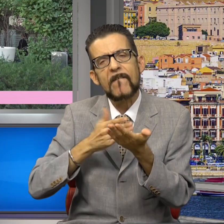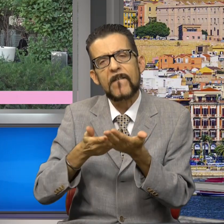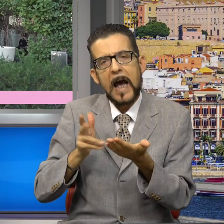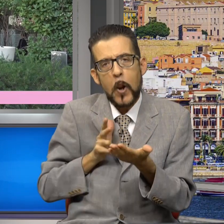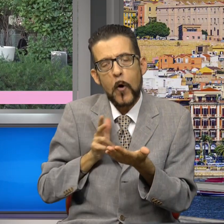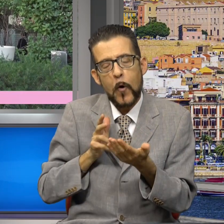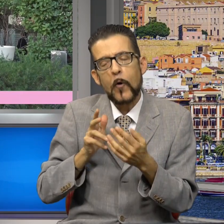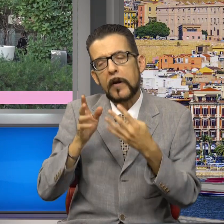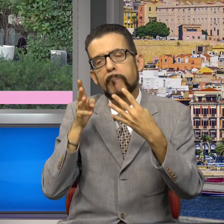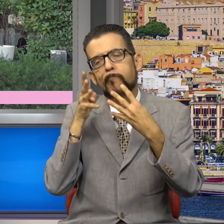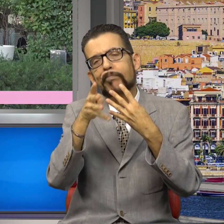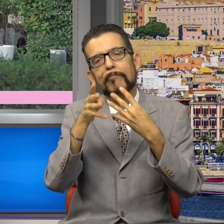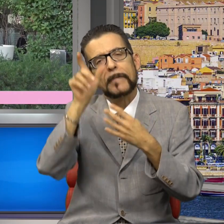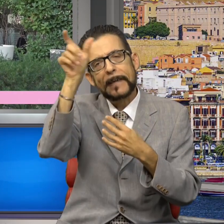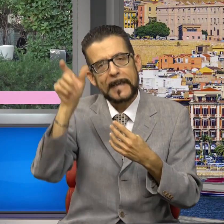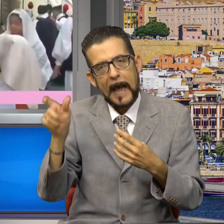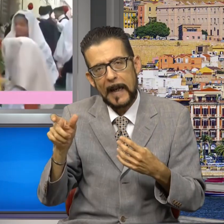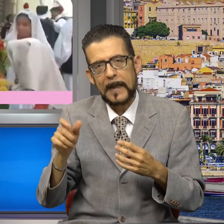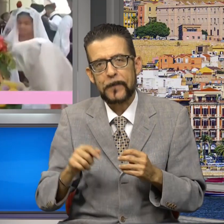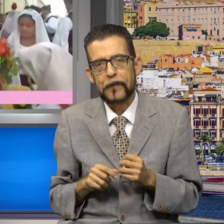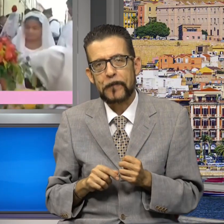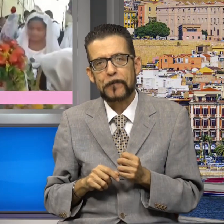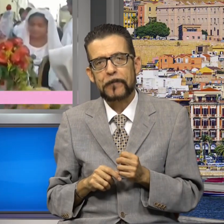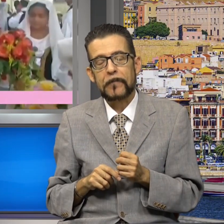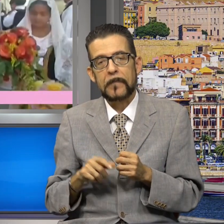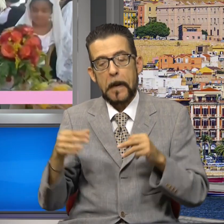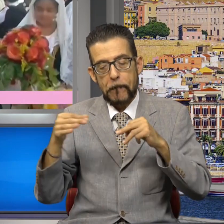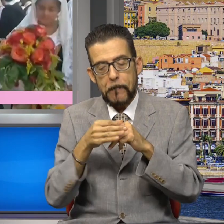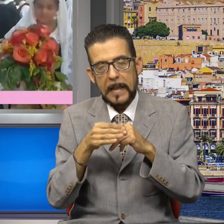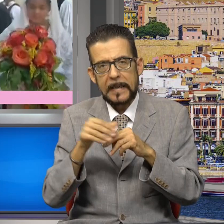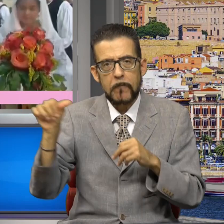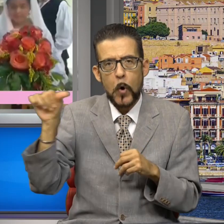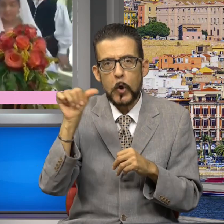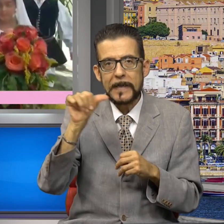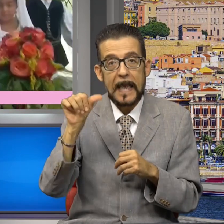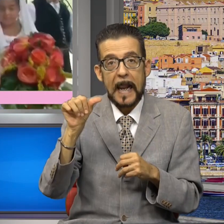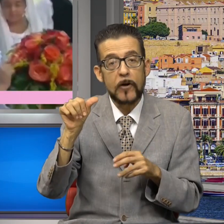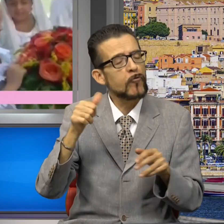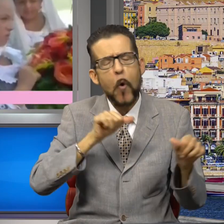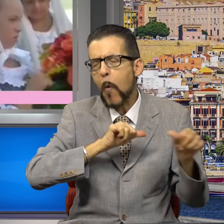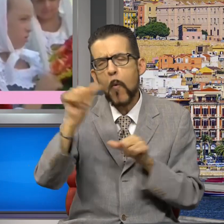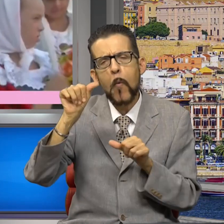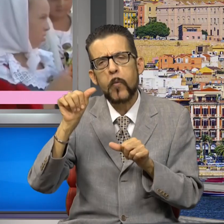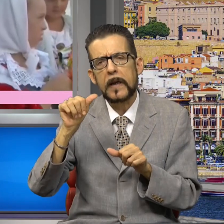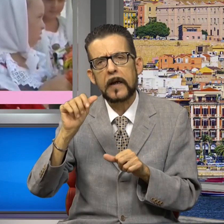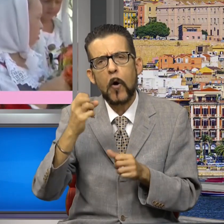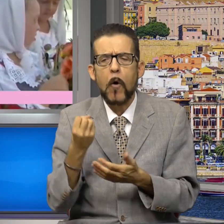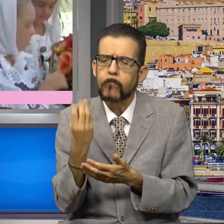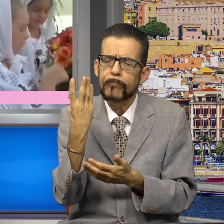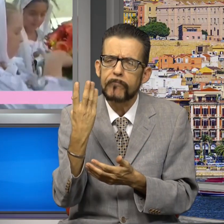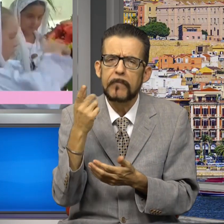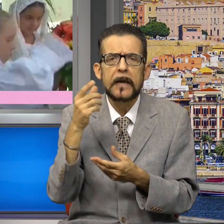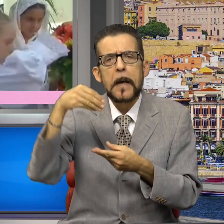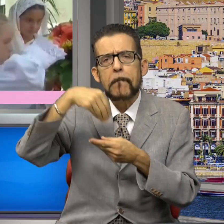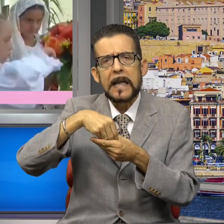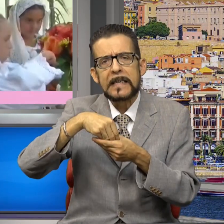al di là del Tirreno. Il matrimonio Ostell'Argino è l'unico evento presente nell'area vasta ed